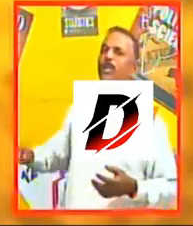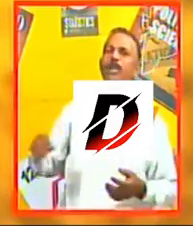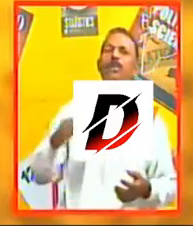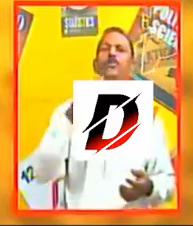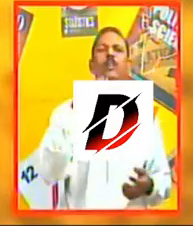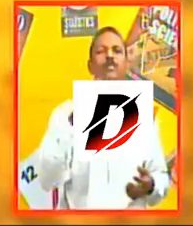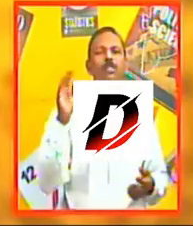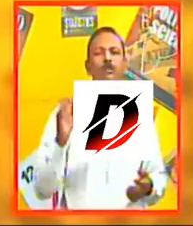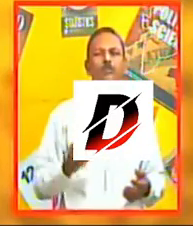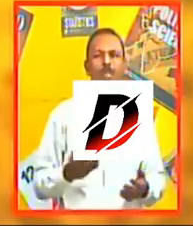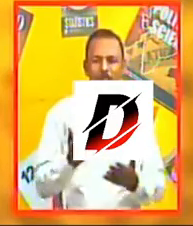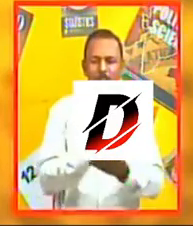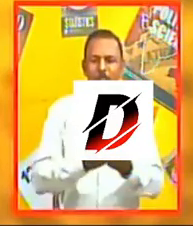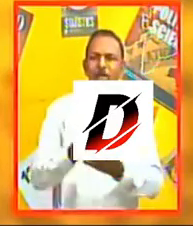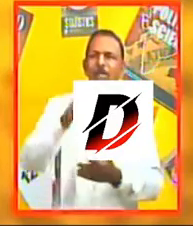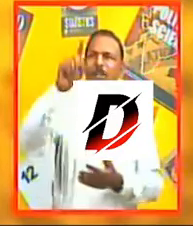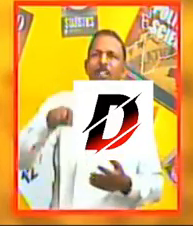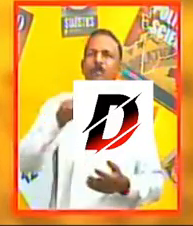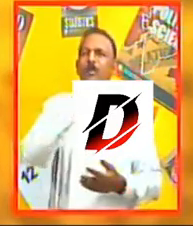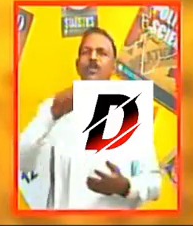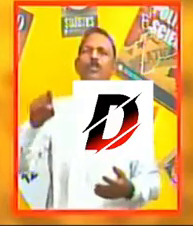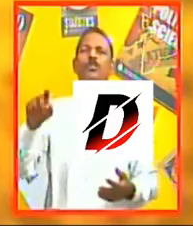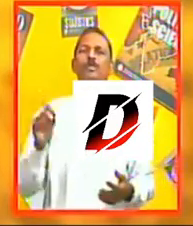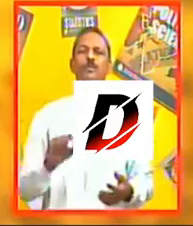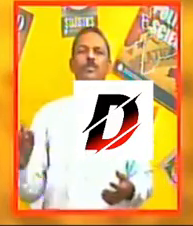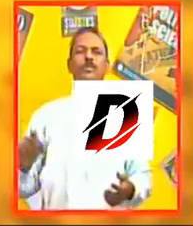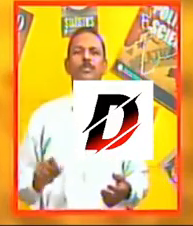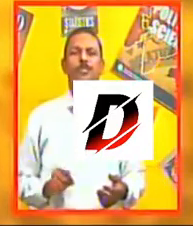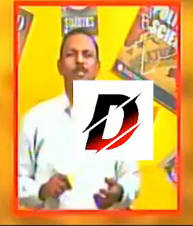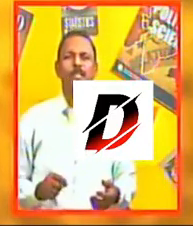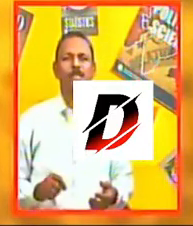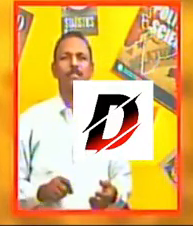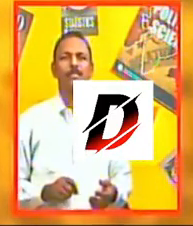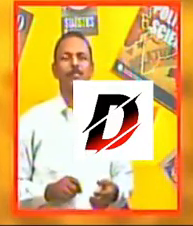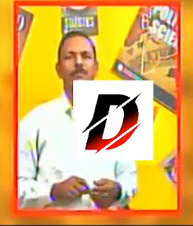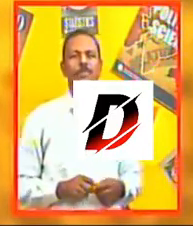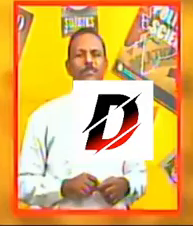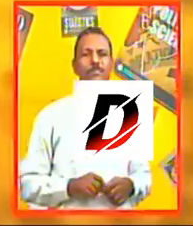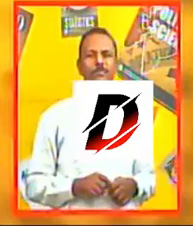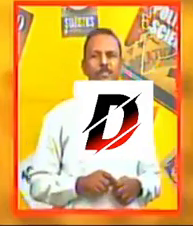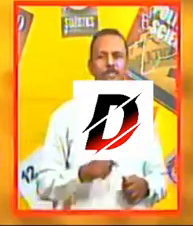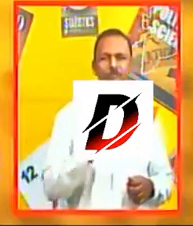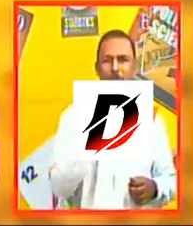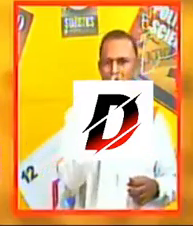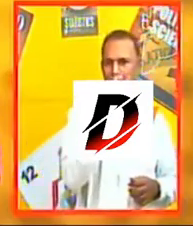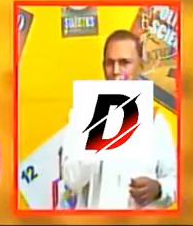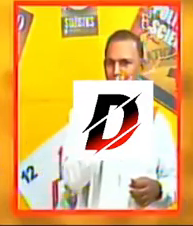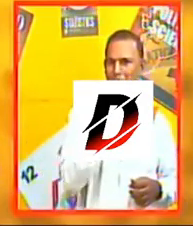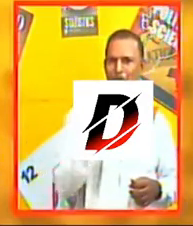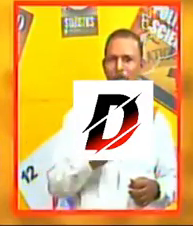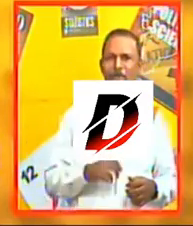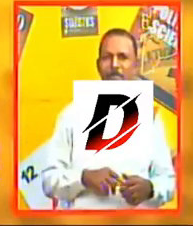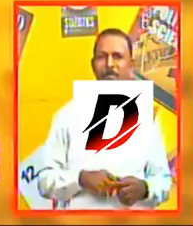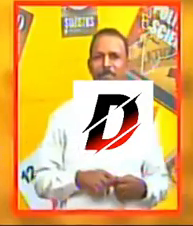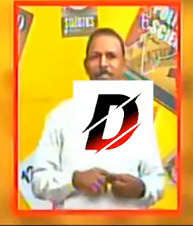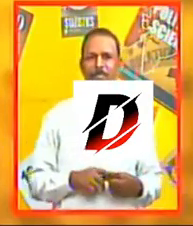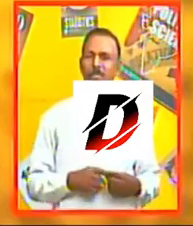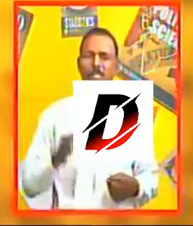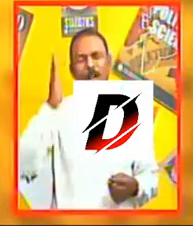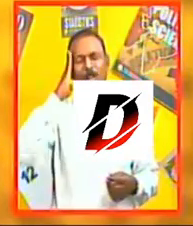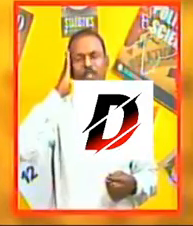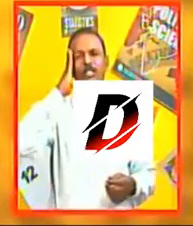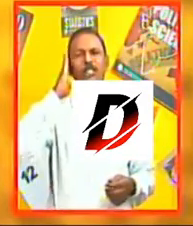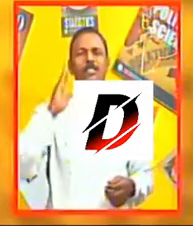4 திசைகளை நாம இங்க வரைபடத்தில குறிச்சு புட்டோம். இந்த பாட்டு மெட்டில் தான் பாடுறோம். இதை